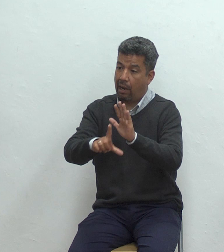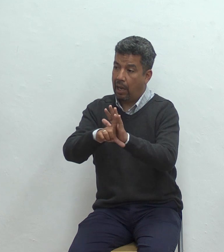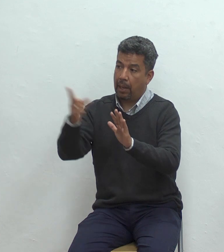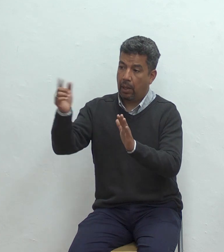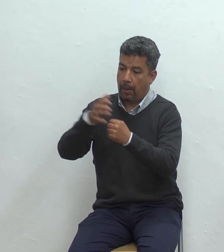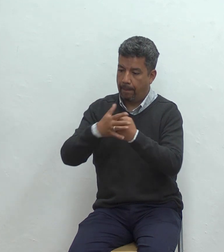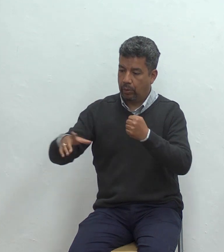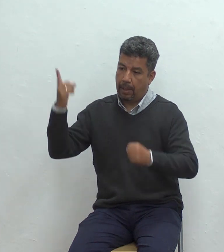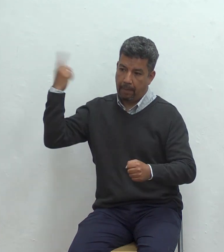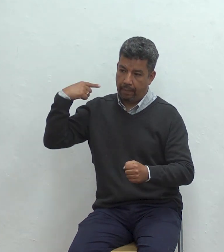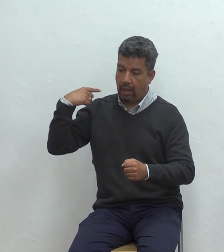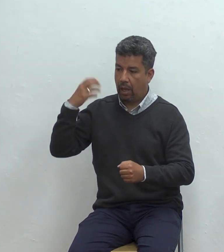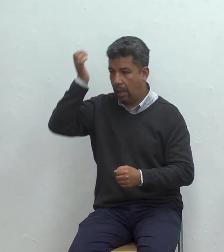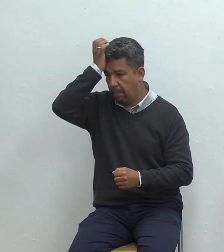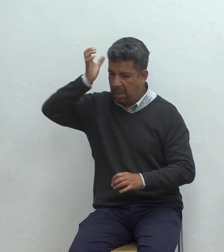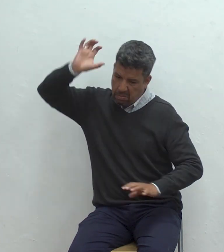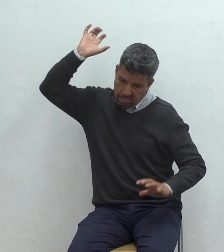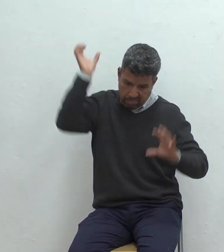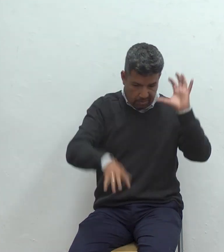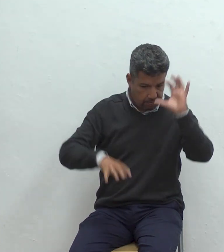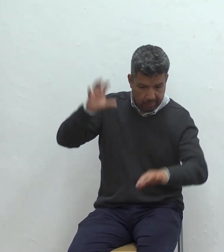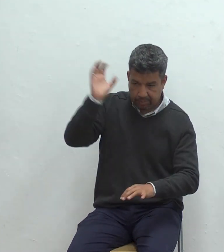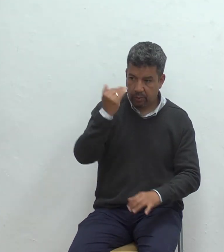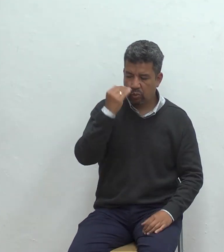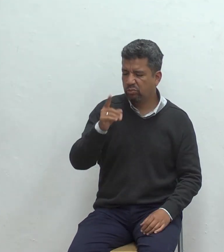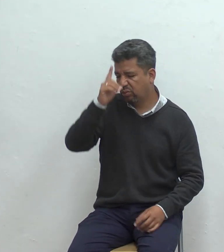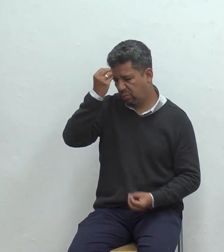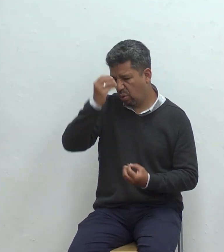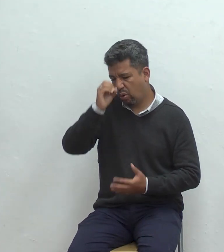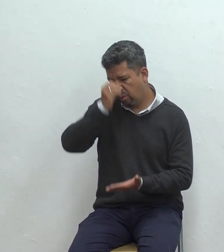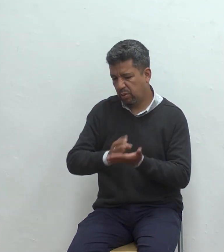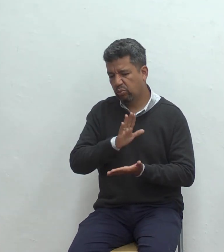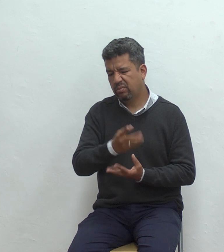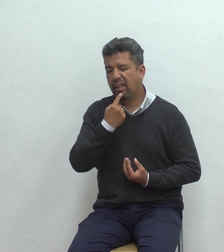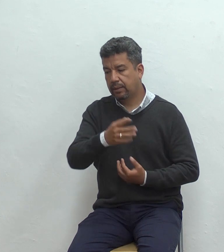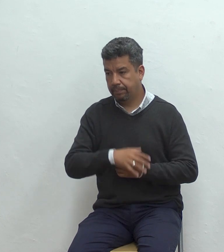mandó Moisés a apedrear a tales mujeres. ¿Tú qué pues dices?